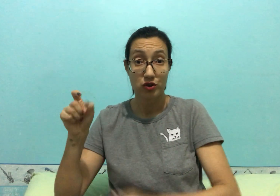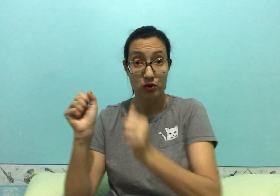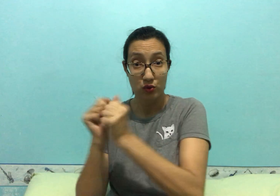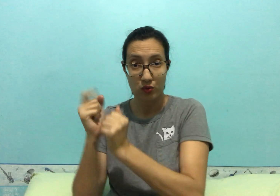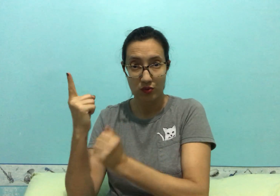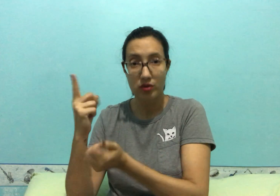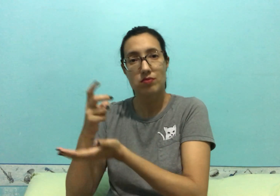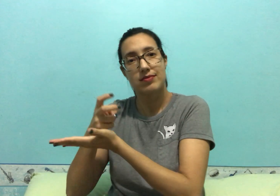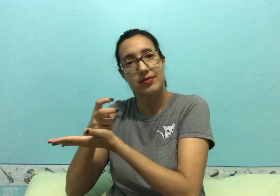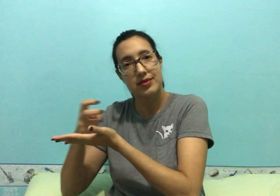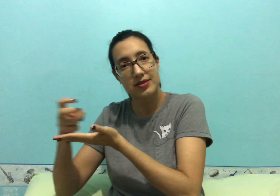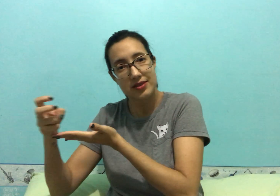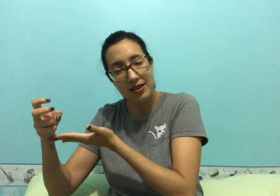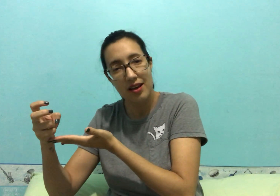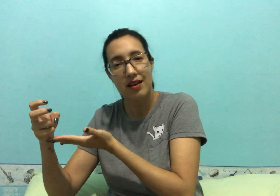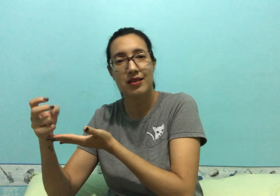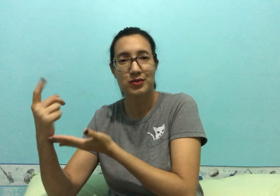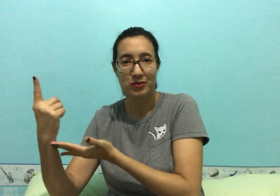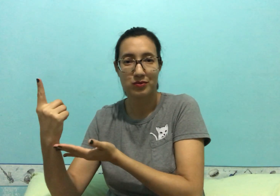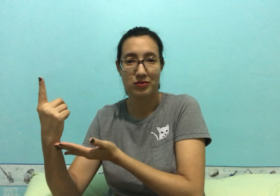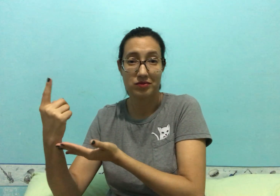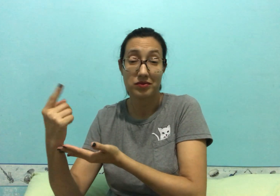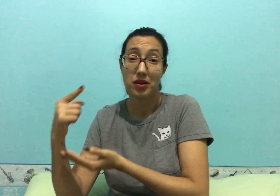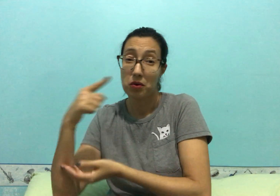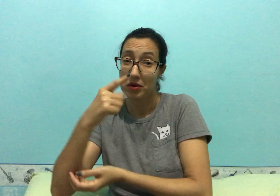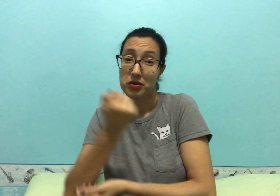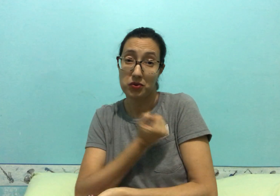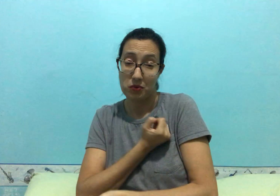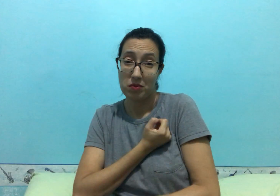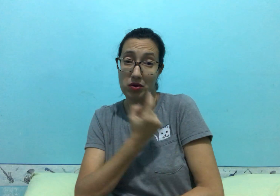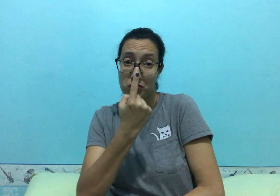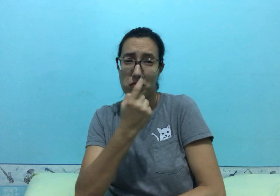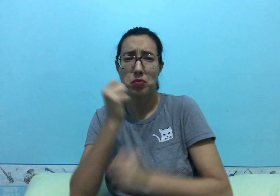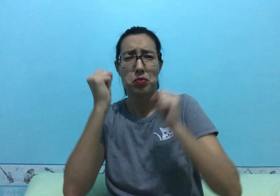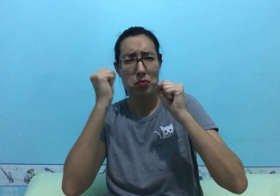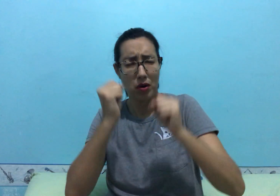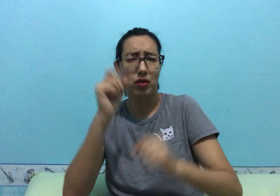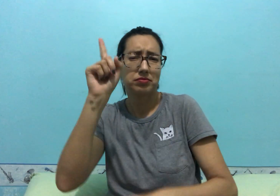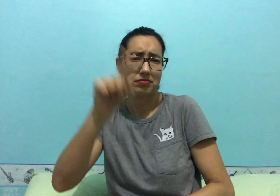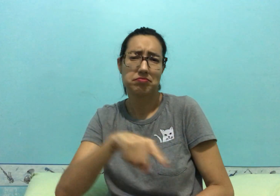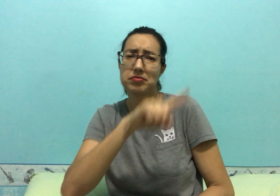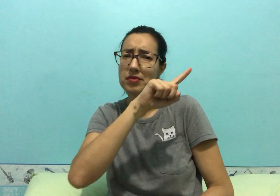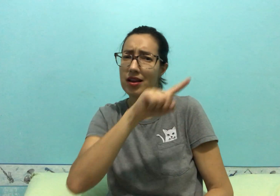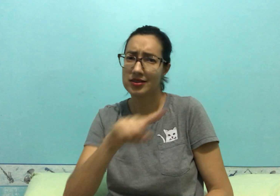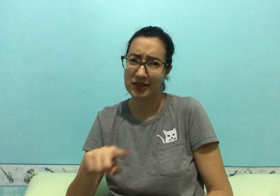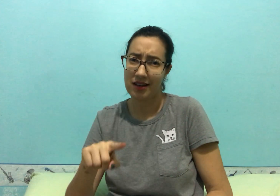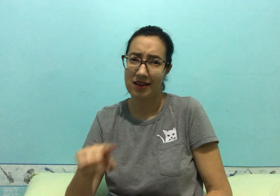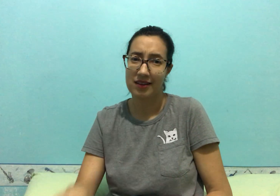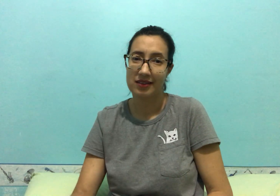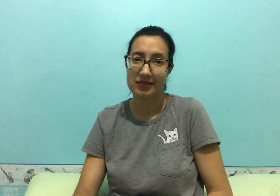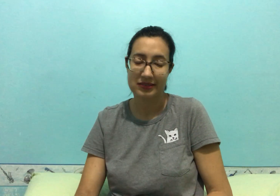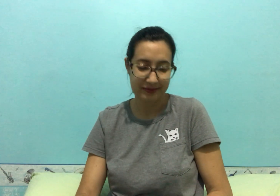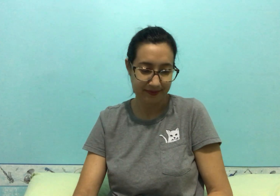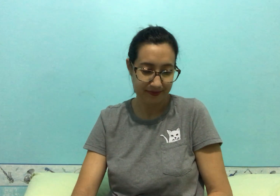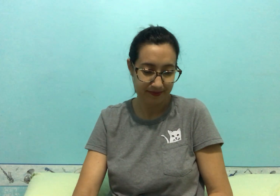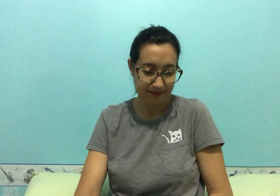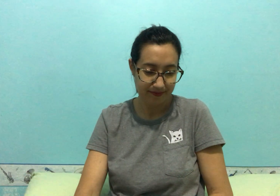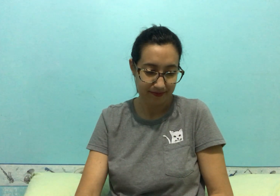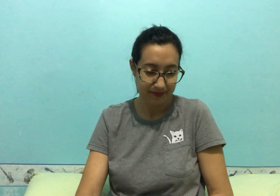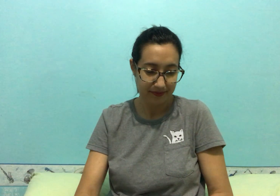podemos cancelar esse 1 que está aí. E sair apenas y igual a não B. Vamos pegar